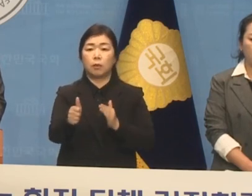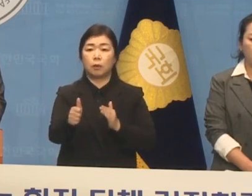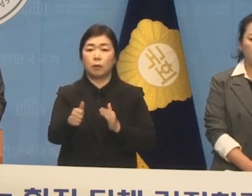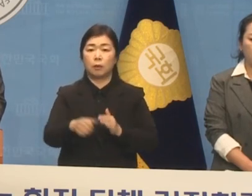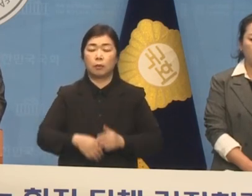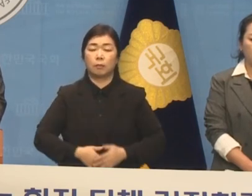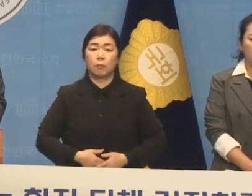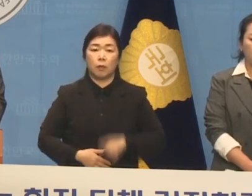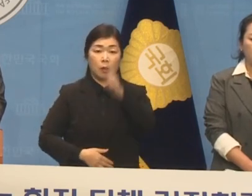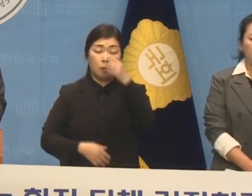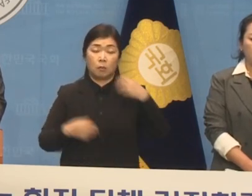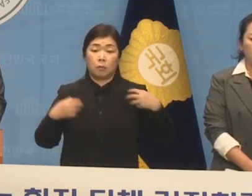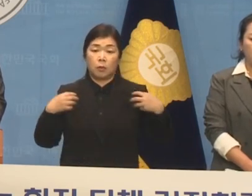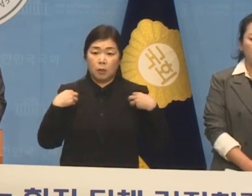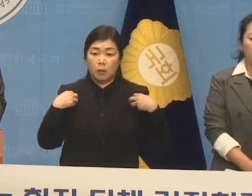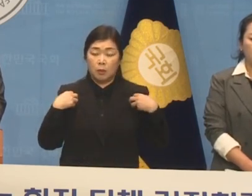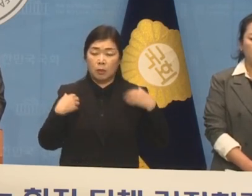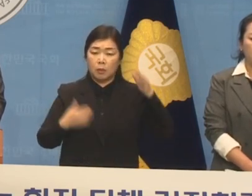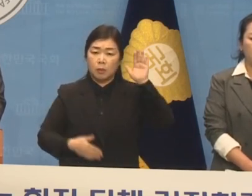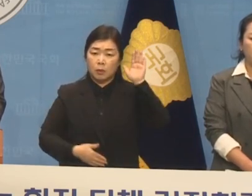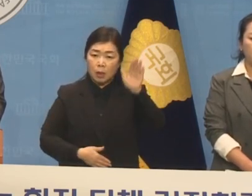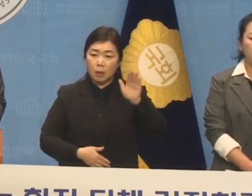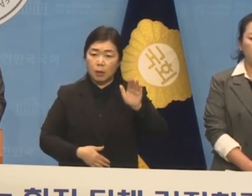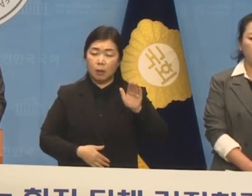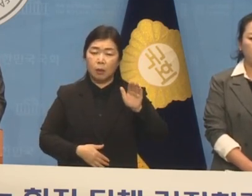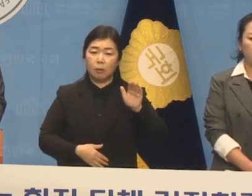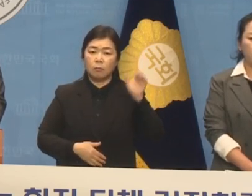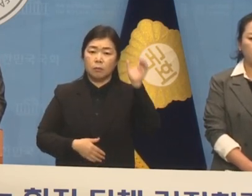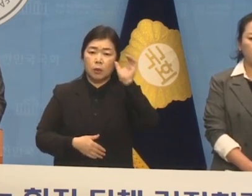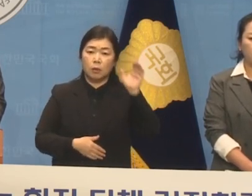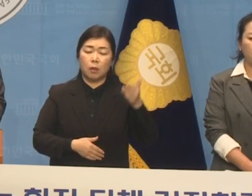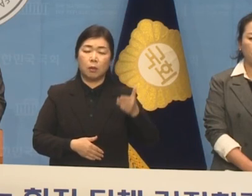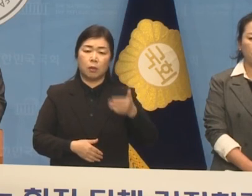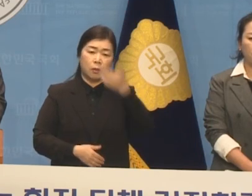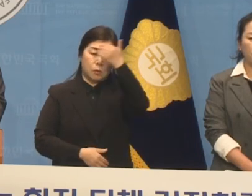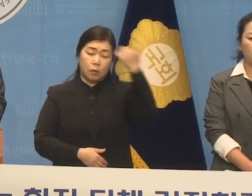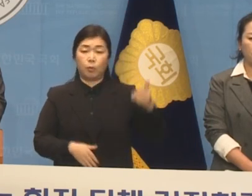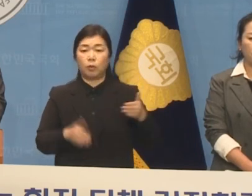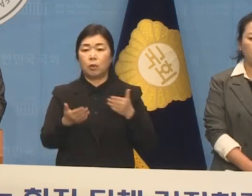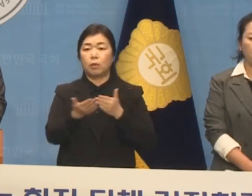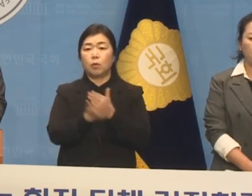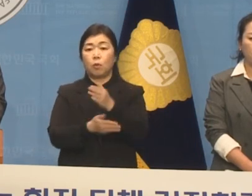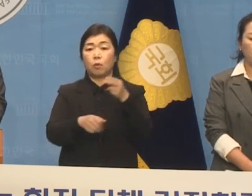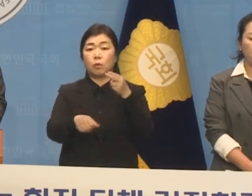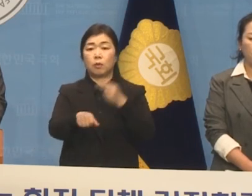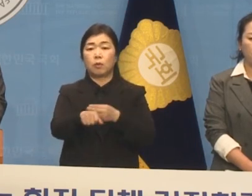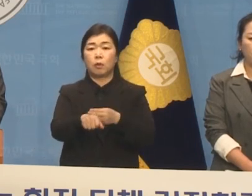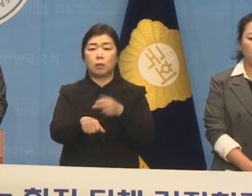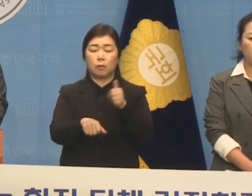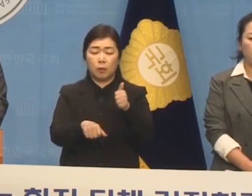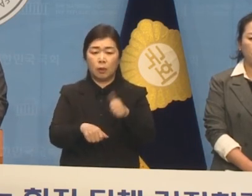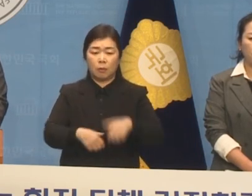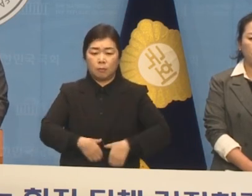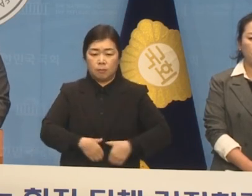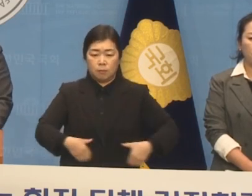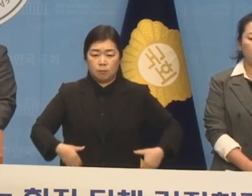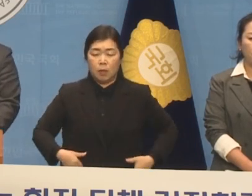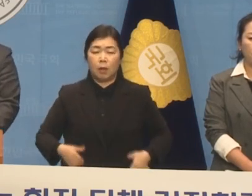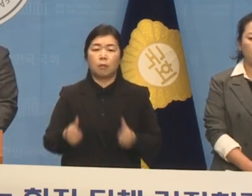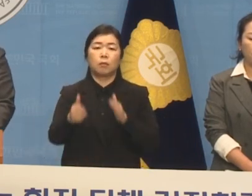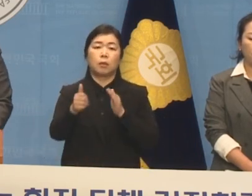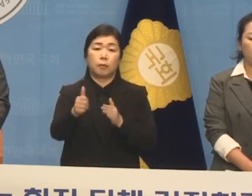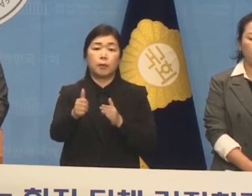정부에서는 장래가 촉망되는 젊은 전공의들에게 관용을 베풀어 주시기 바랍니다.